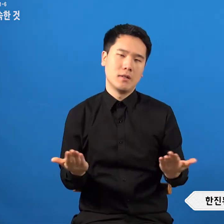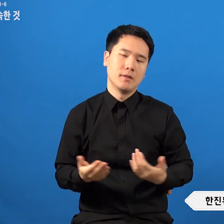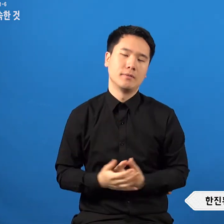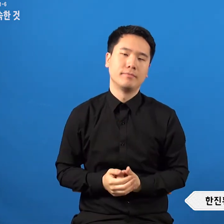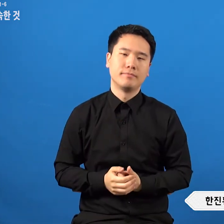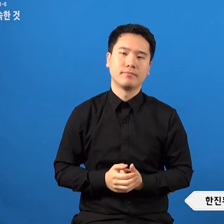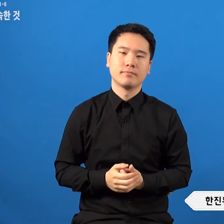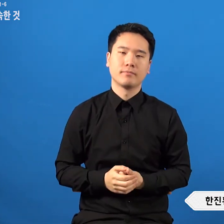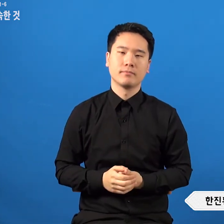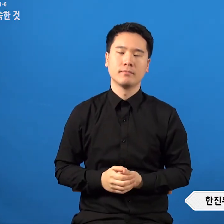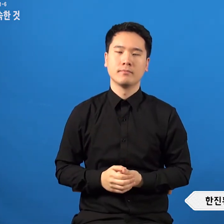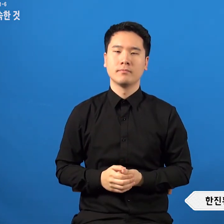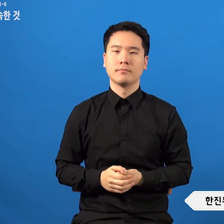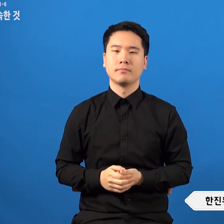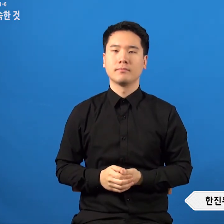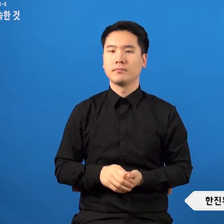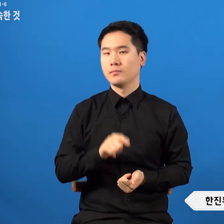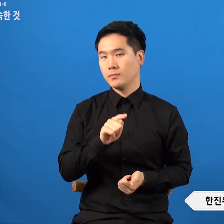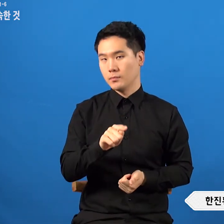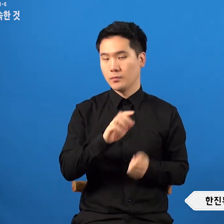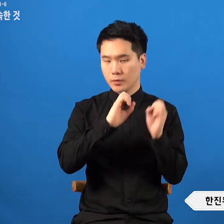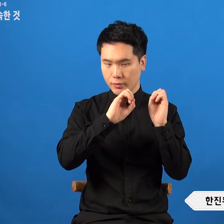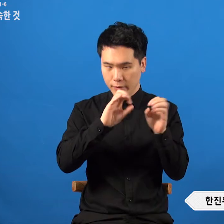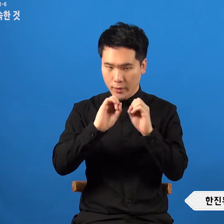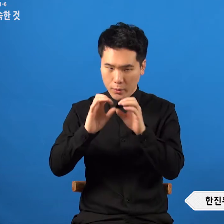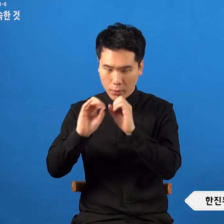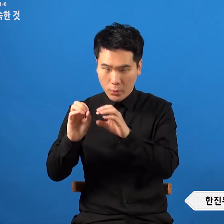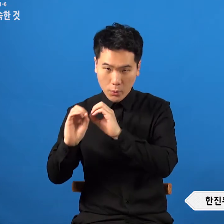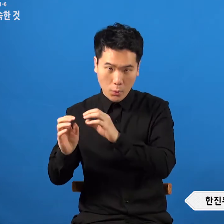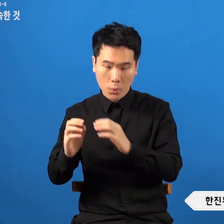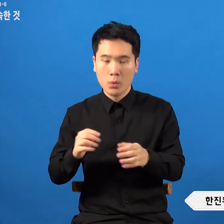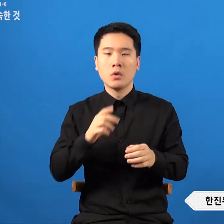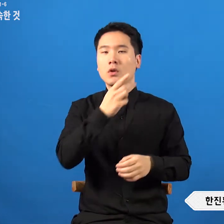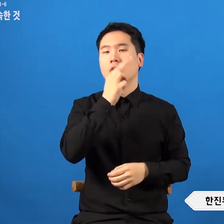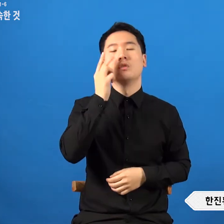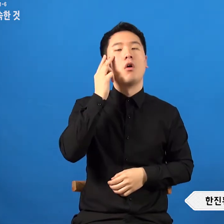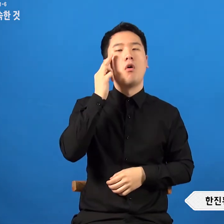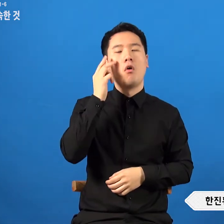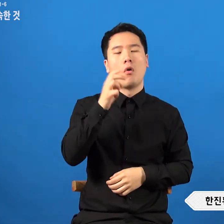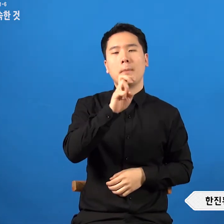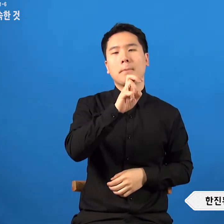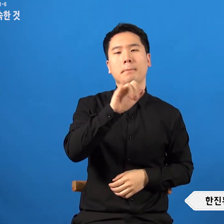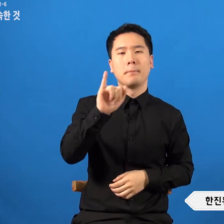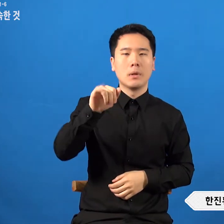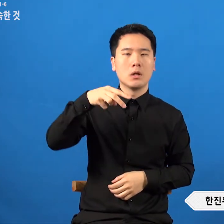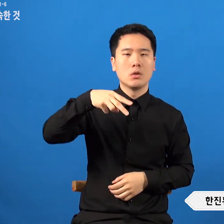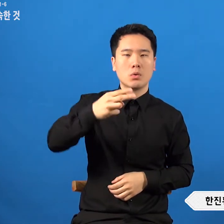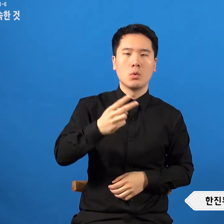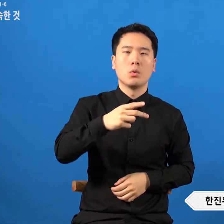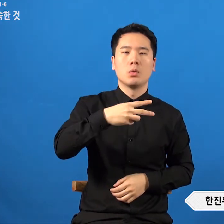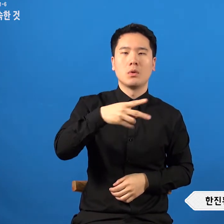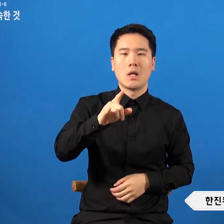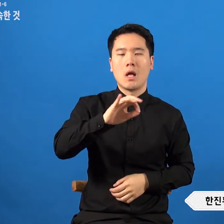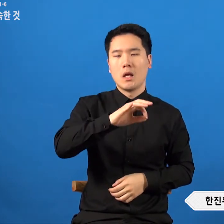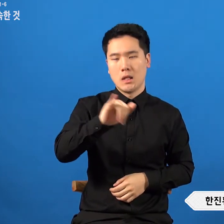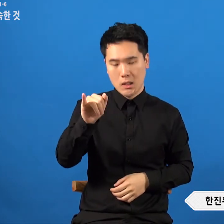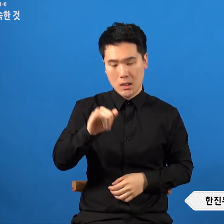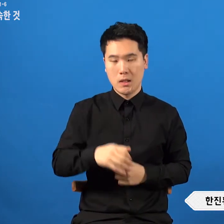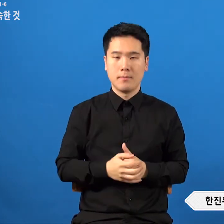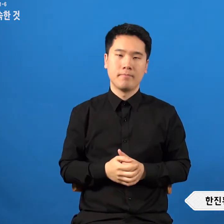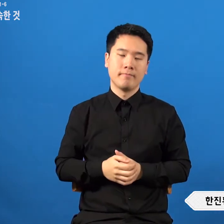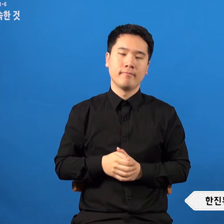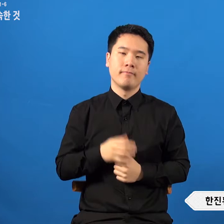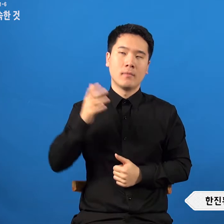일입니다. 하나님이 하시는 것입니다. 그것을 선교학적인 용어로 미시오 데이라고 합니다. 라틴어